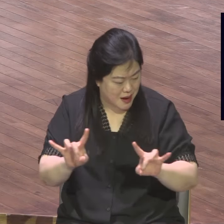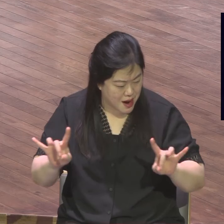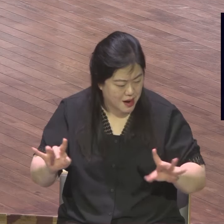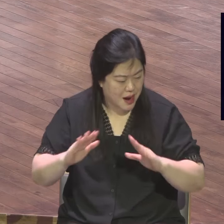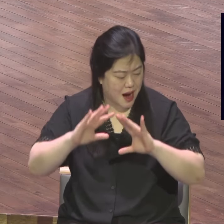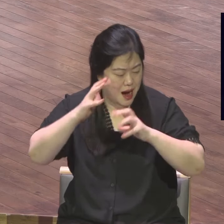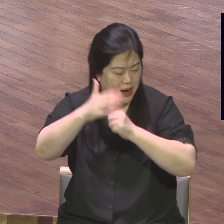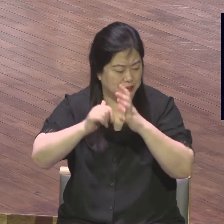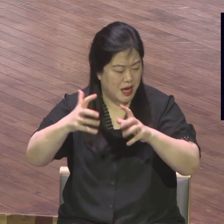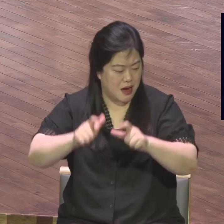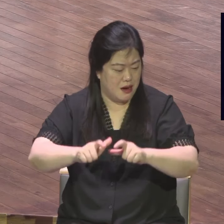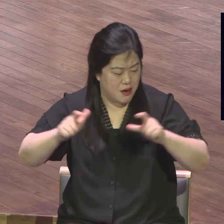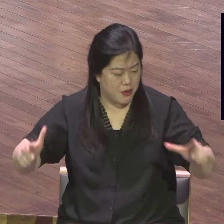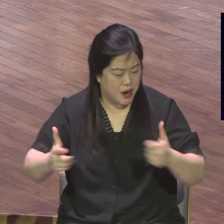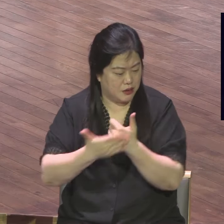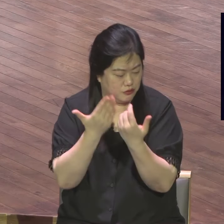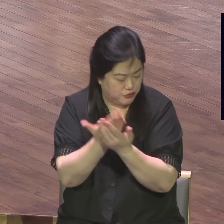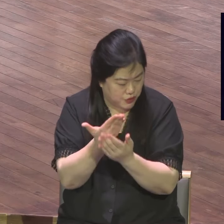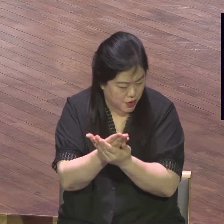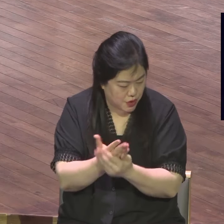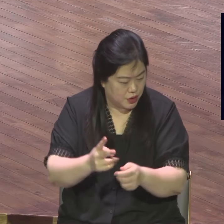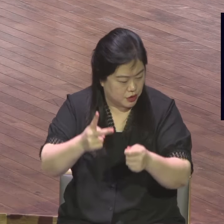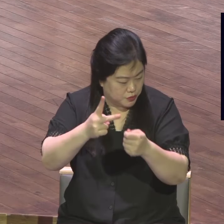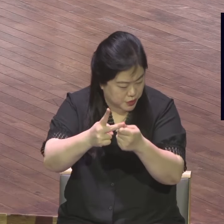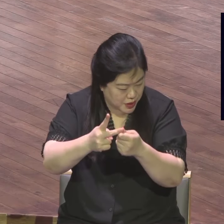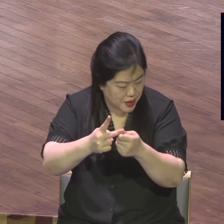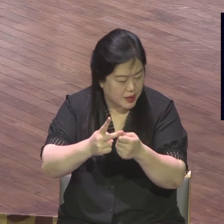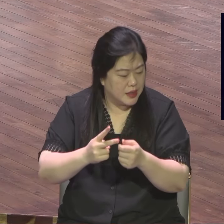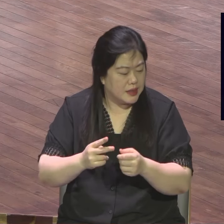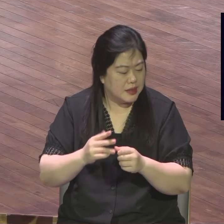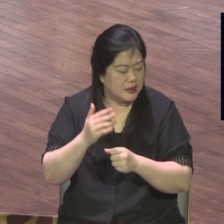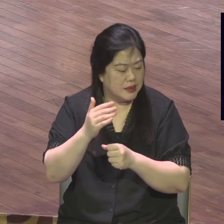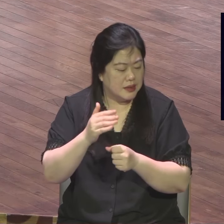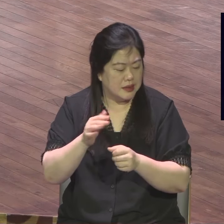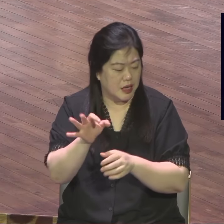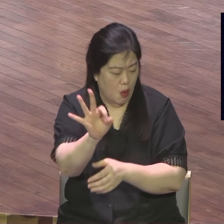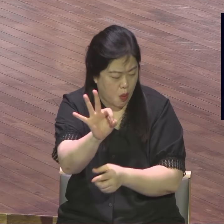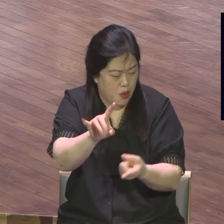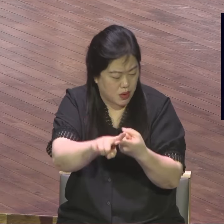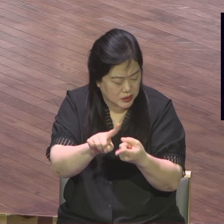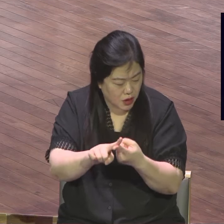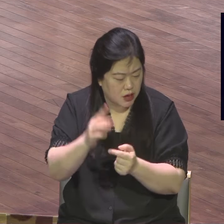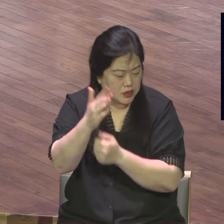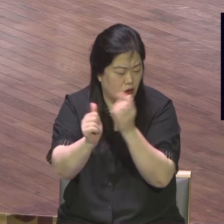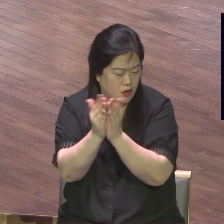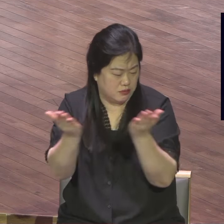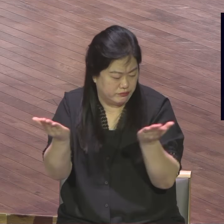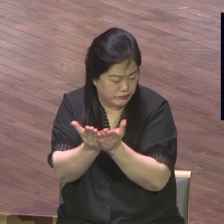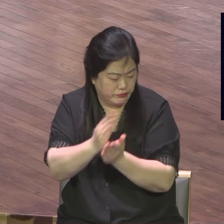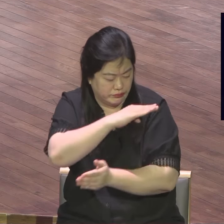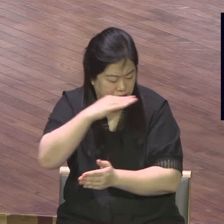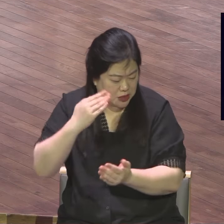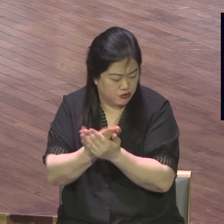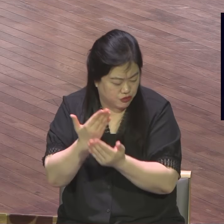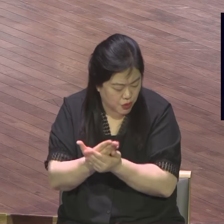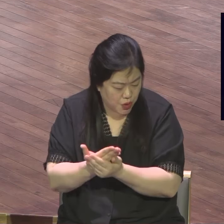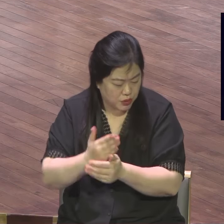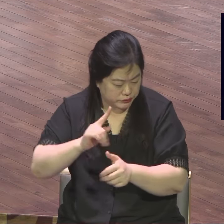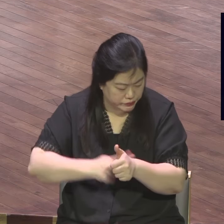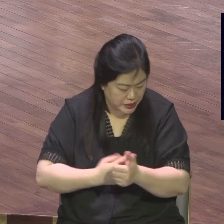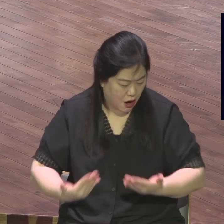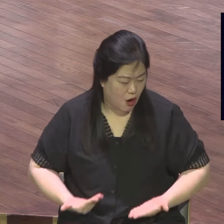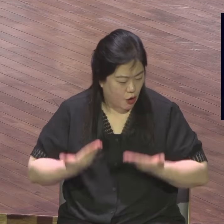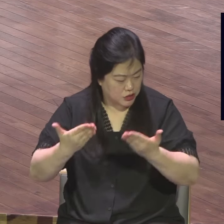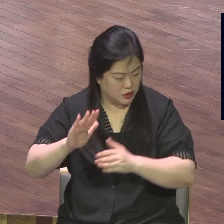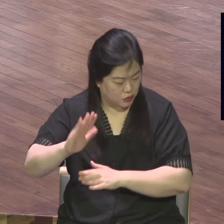하나님을 감사하며 오늘 이 밤에 아구리 세운 기도의 망대가 우리 모든 생도들의 심령 속에 기도의 망대가 세워지게